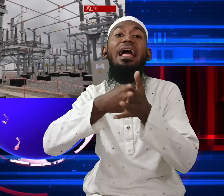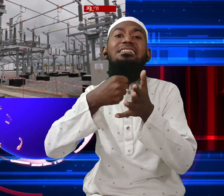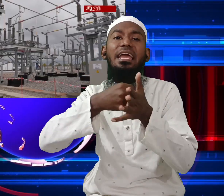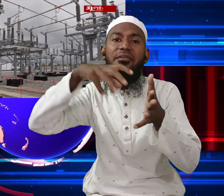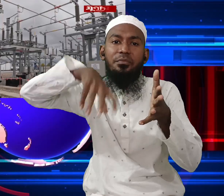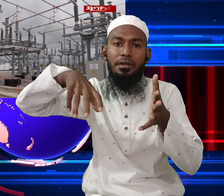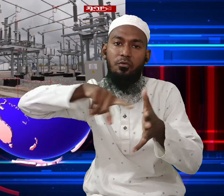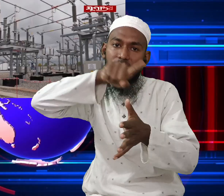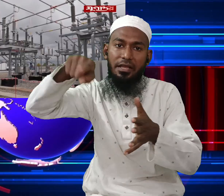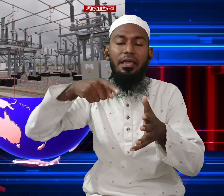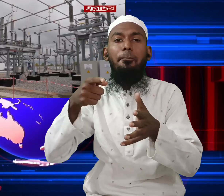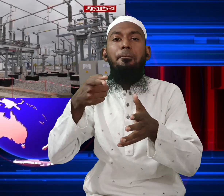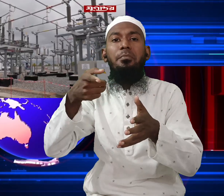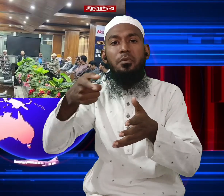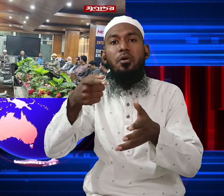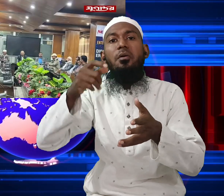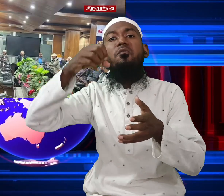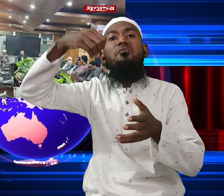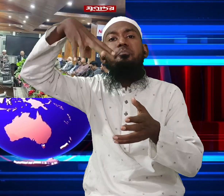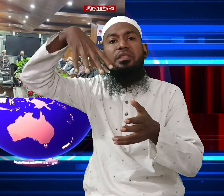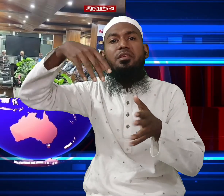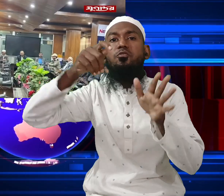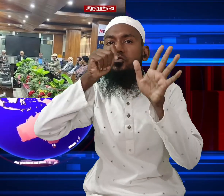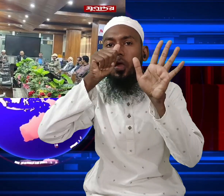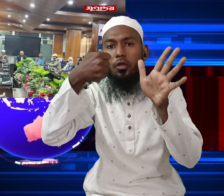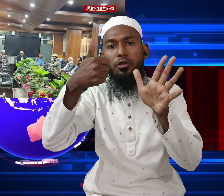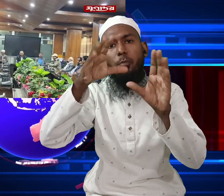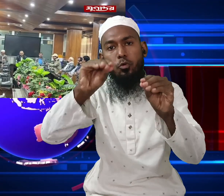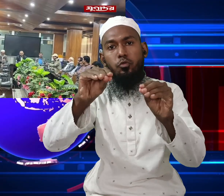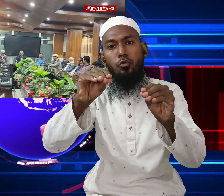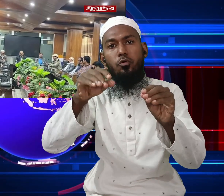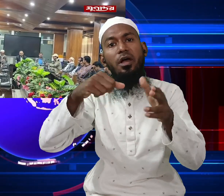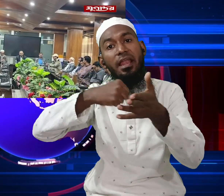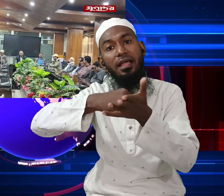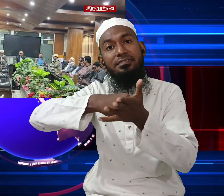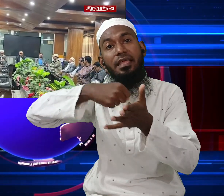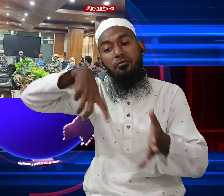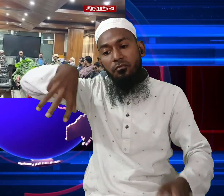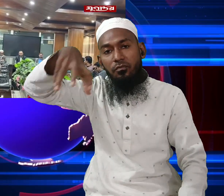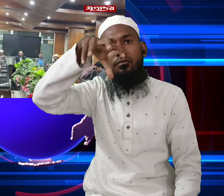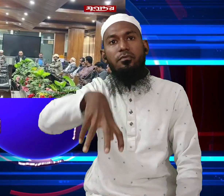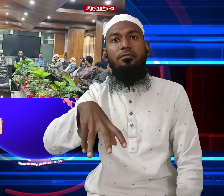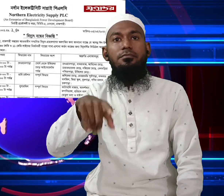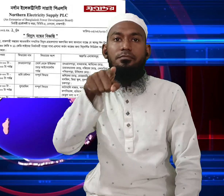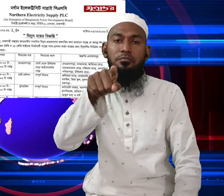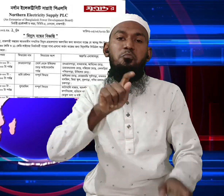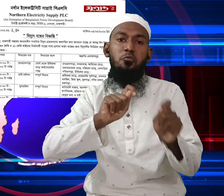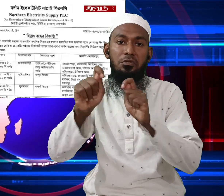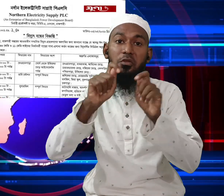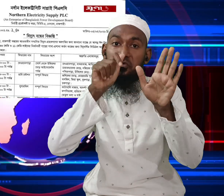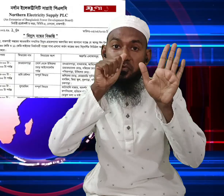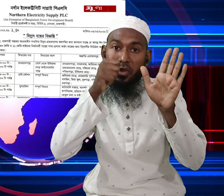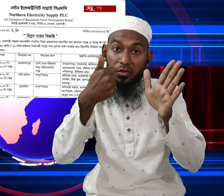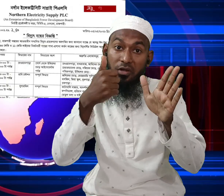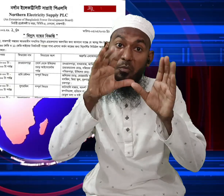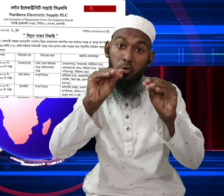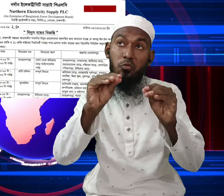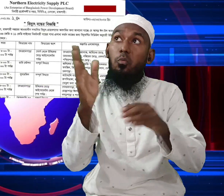সাপ্লাই পিএলসি রাজশাহীর নির্বাহী প্রকৌশলীর দপ্তর থেকে এক বিজ্ঞপ্তিতে তথ্য জানানো হয়েছে। বিজ্ঞপ্তিতে বলা হয়, আসন্ন ঈদুল